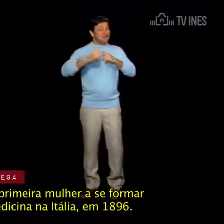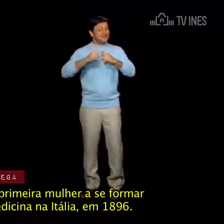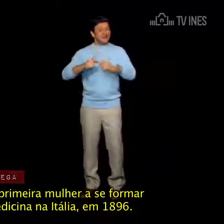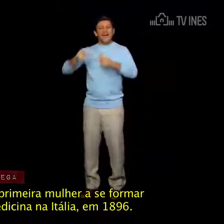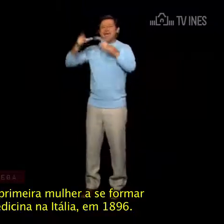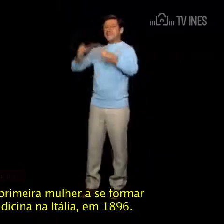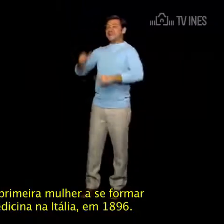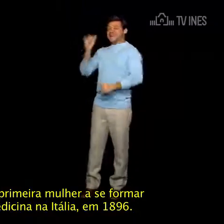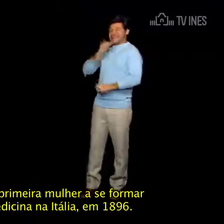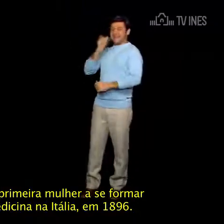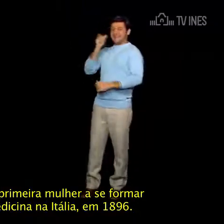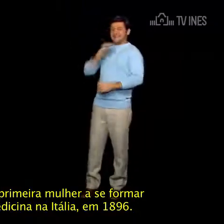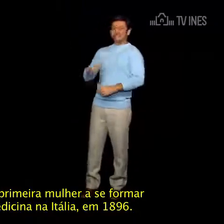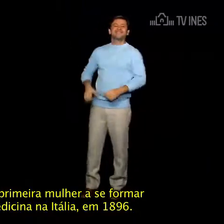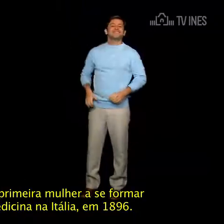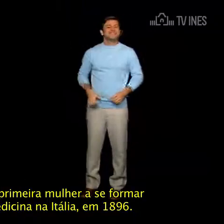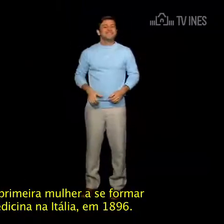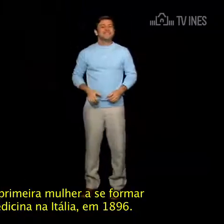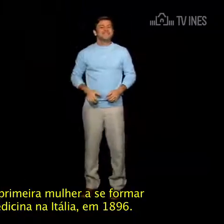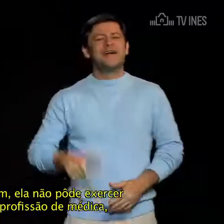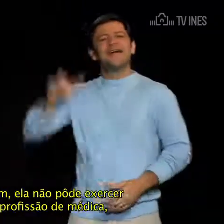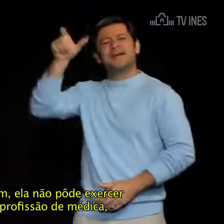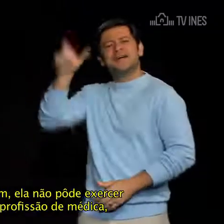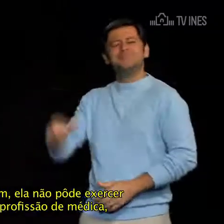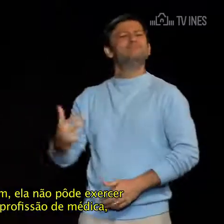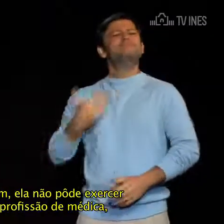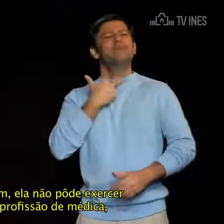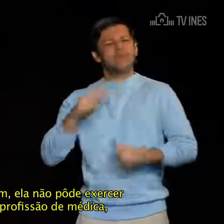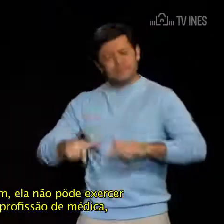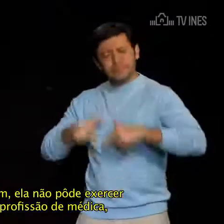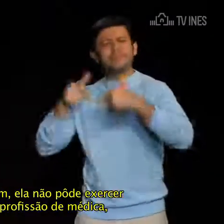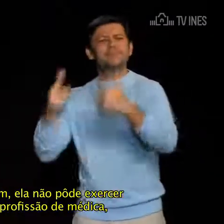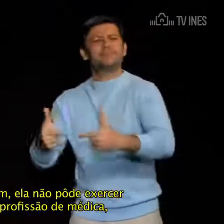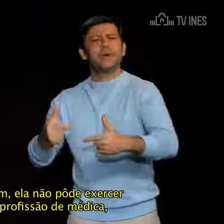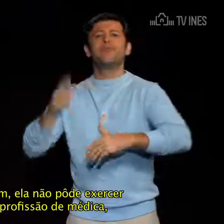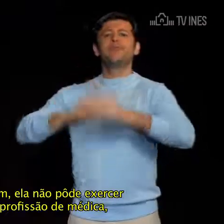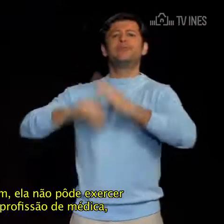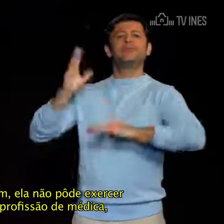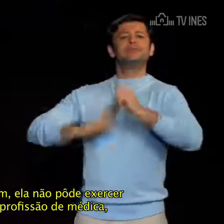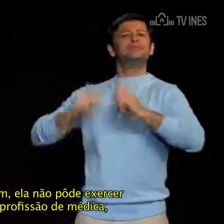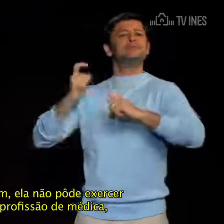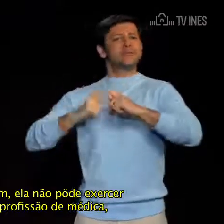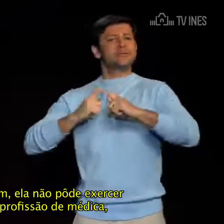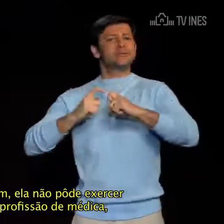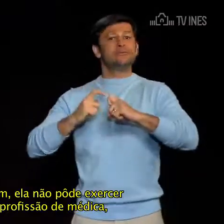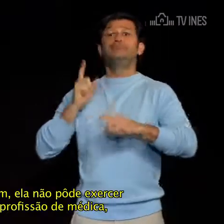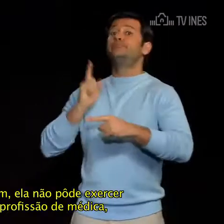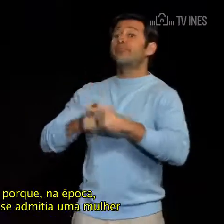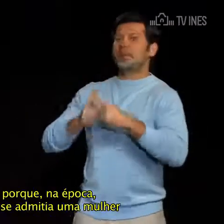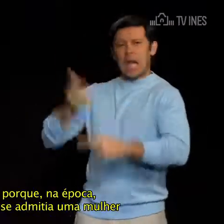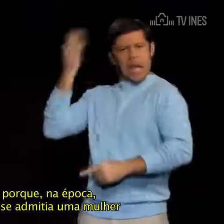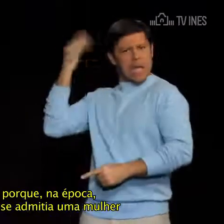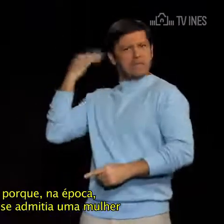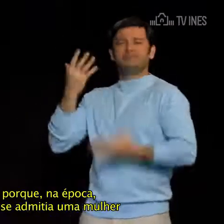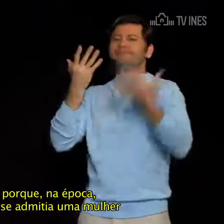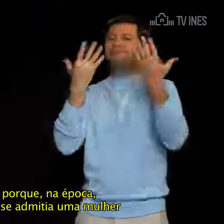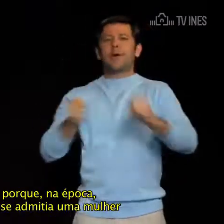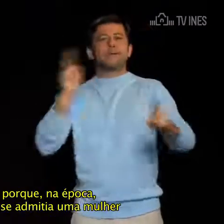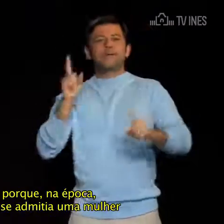1896. Porém, ela não pôde exercer a profissão de médica, porque na época não se